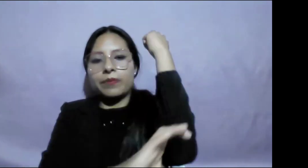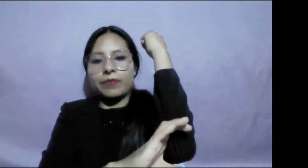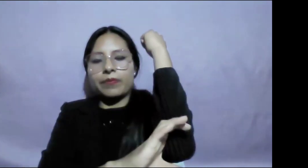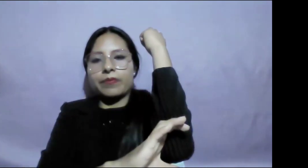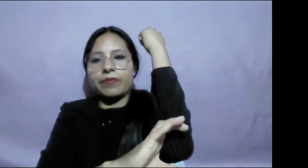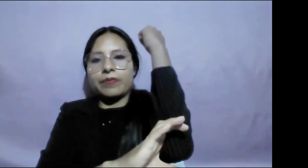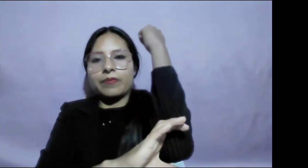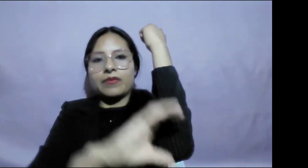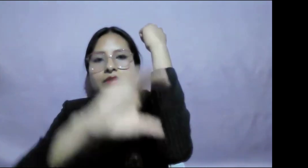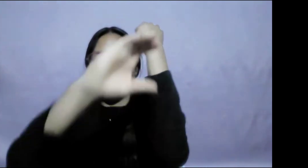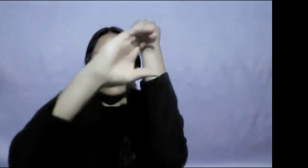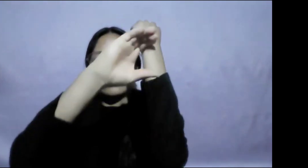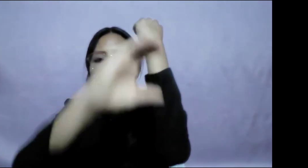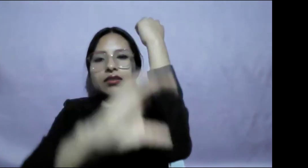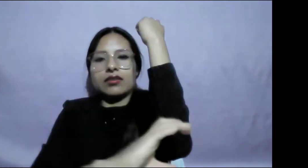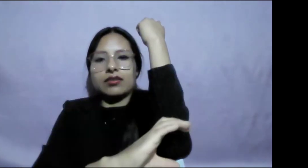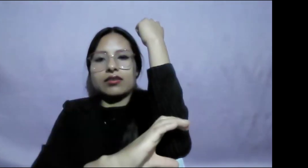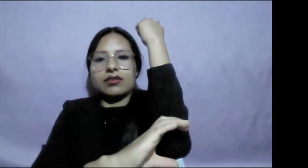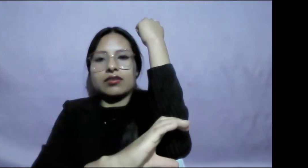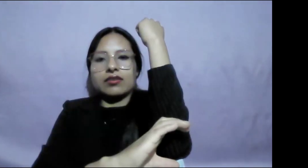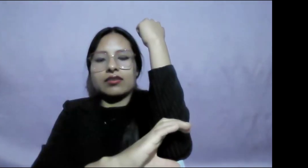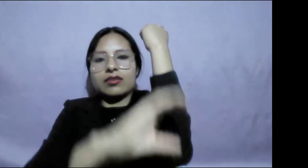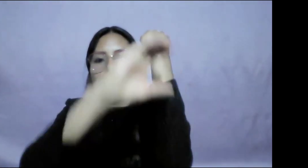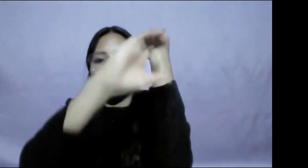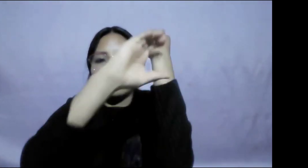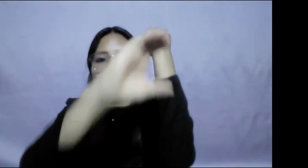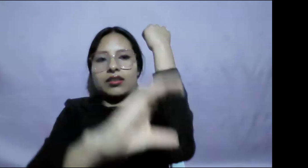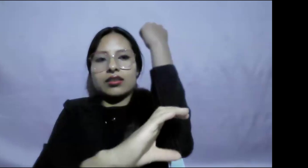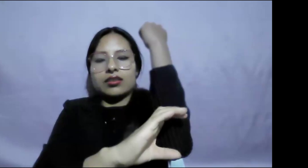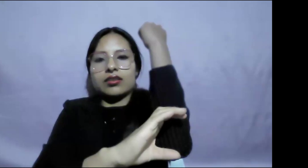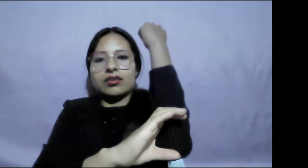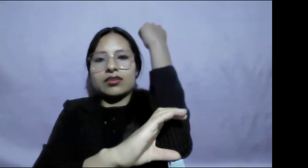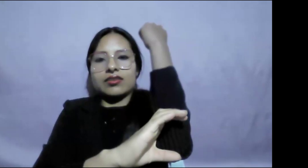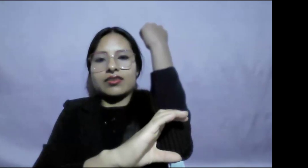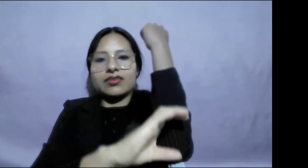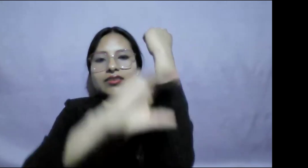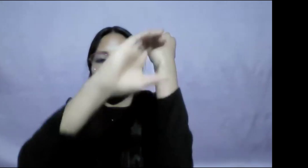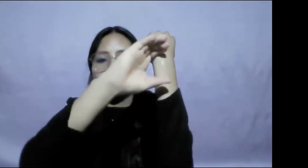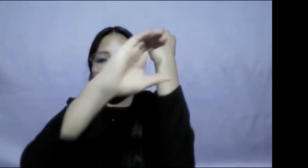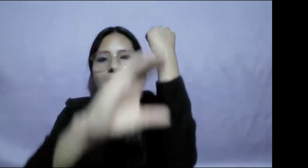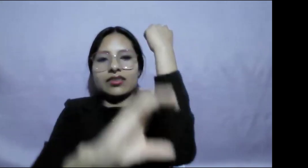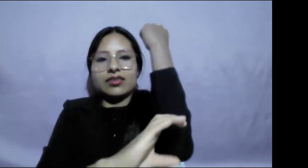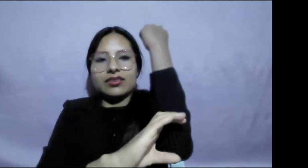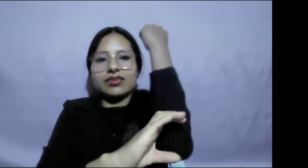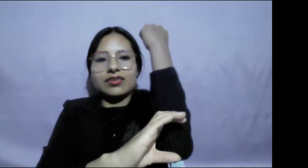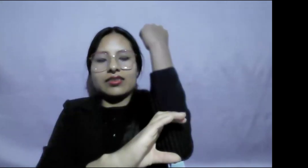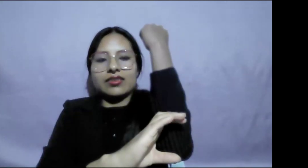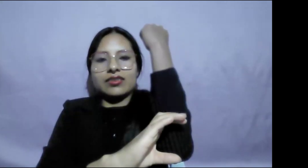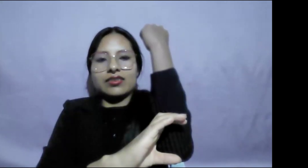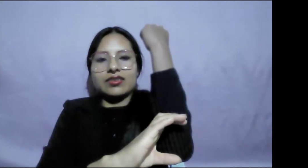cañete cañete flexionamos el codo hacemos c arriba y C abajo